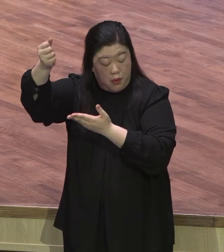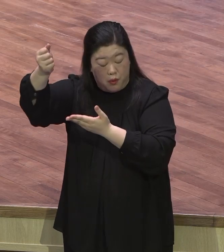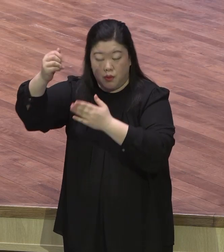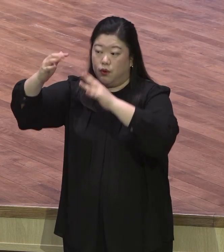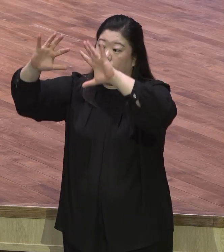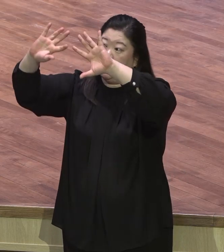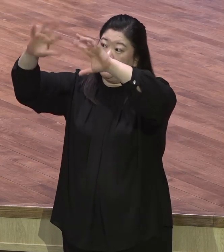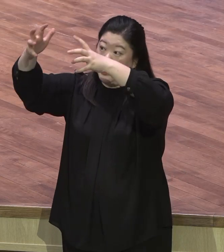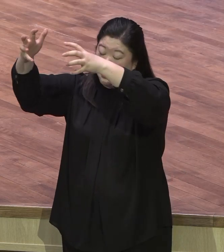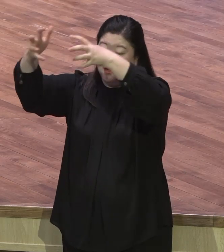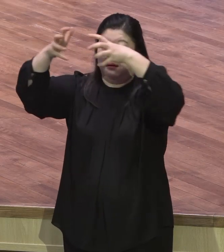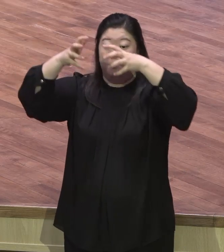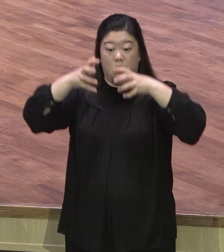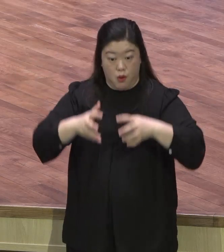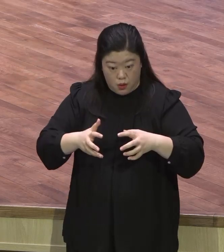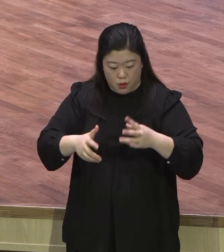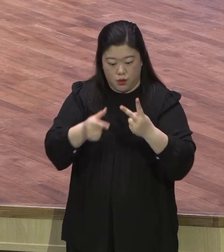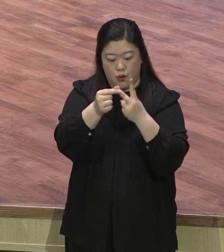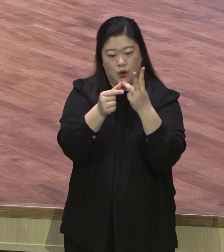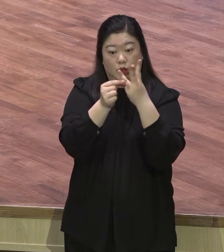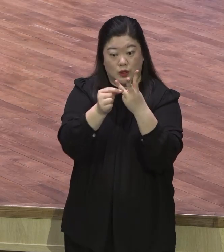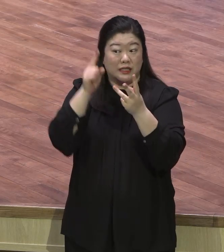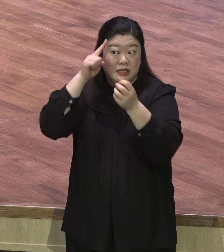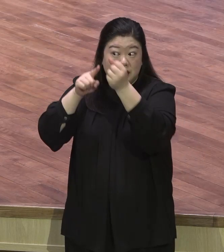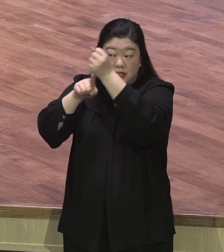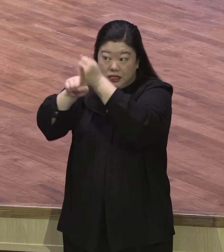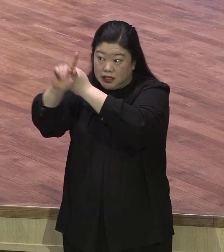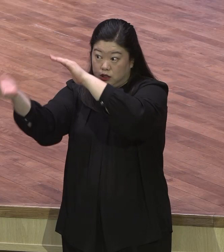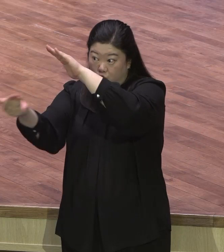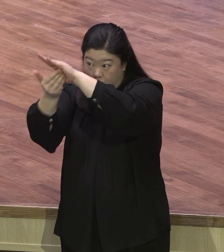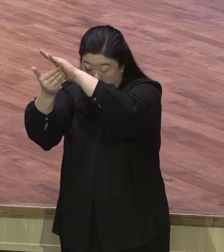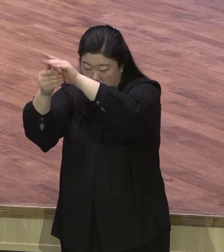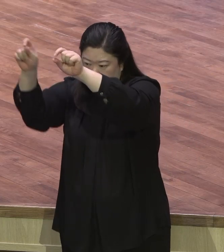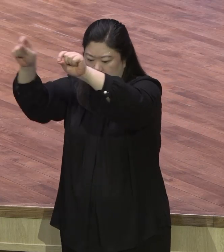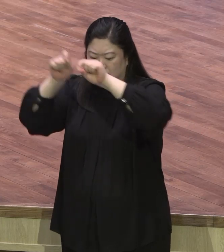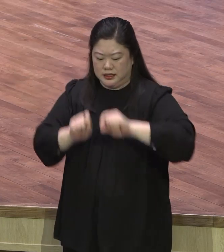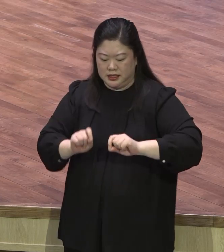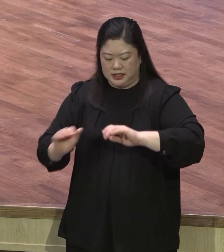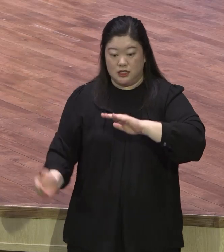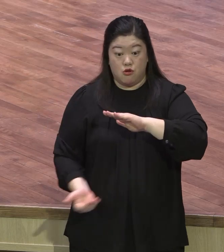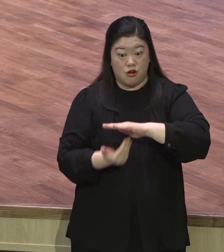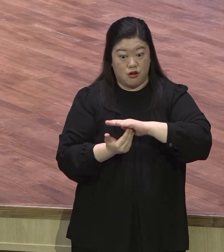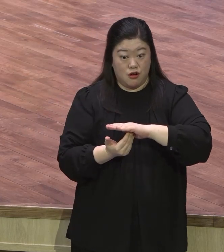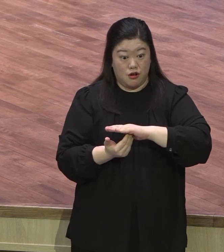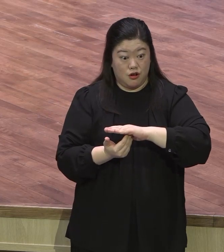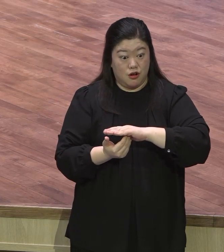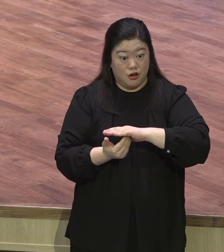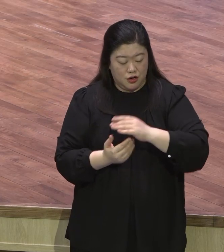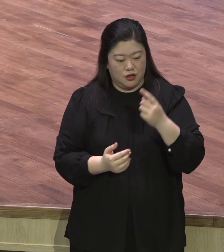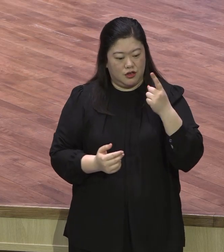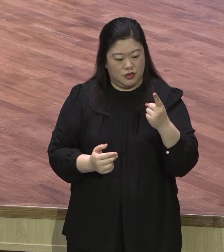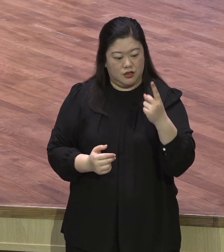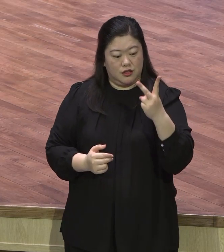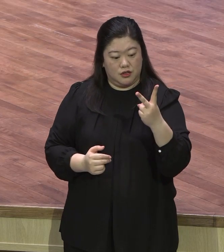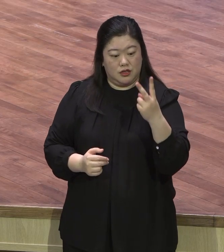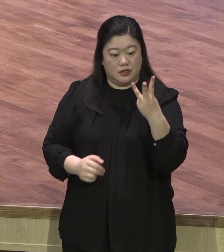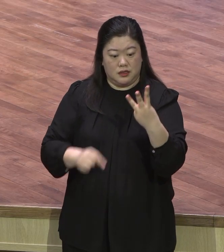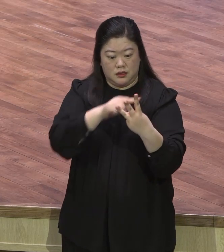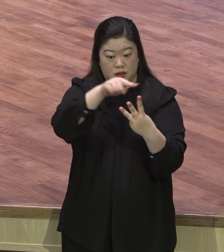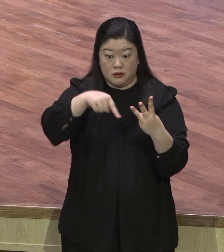하나님의 뜻이 하늘에 이룬 것처럼 땅에 이루어지게 달라는 이 기도 모두 무엇을